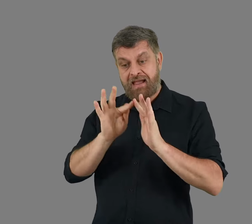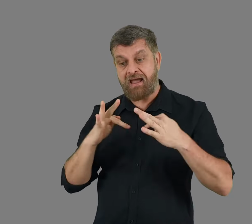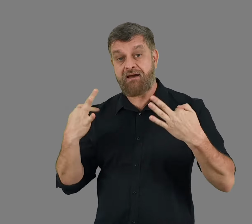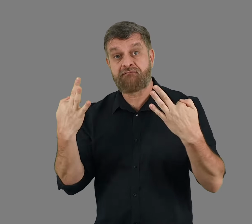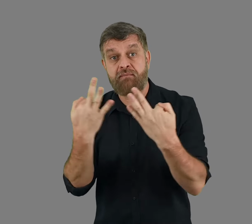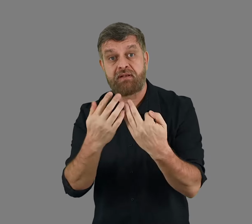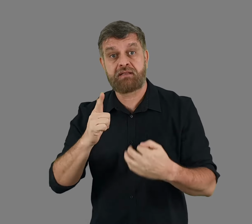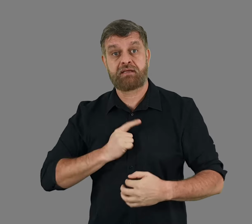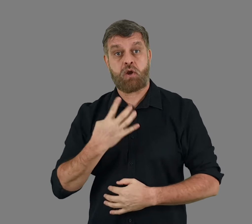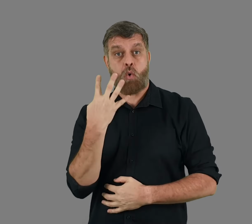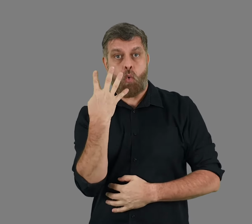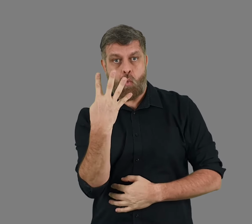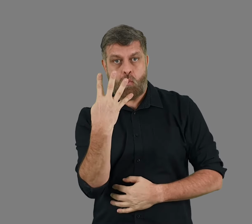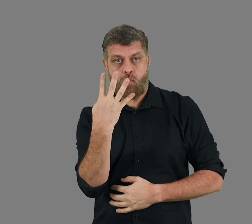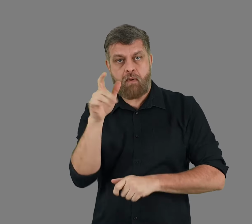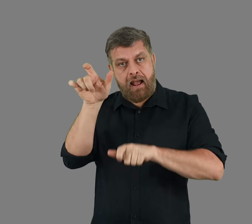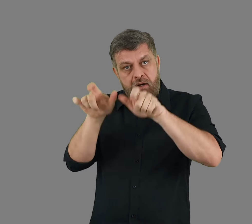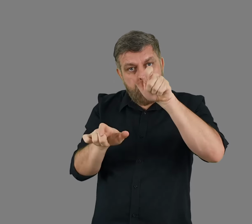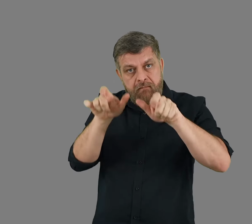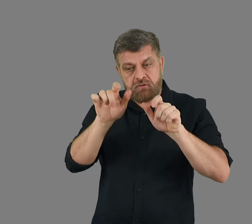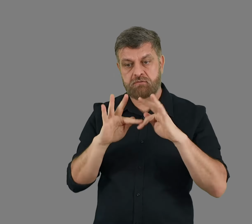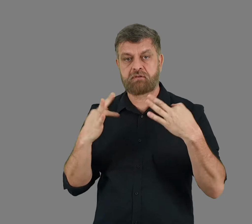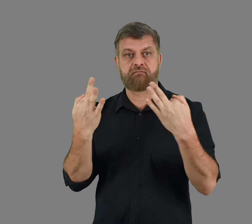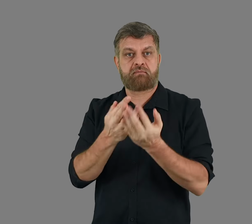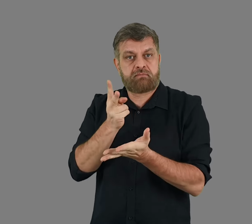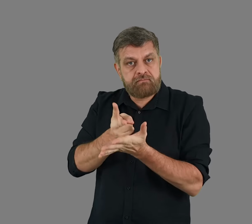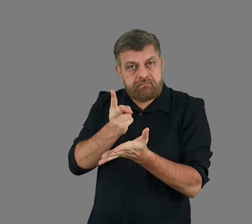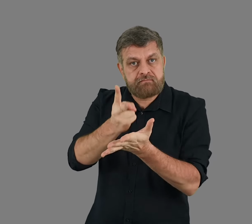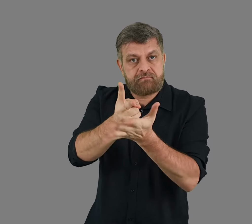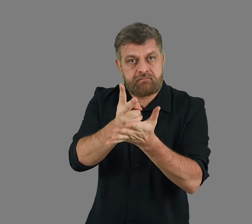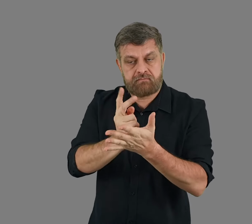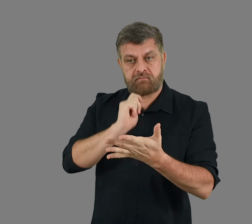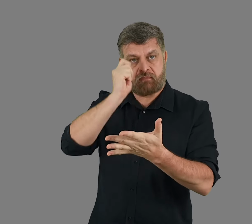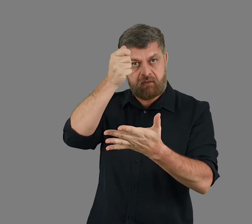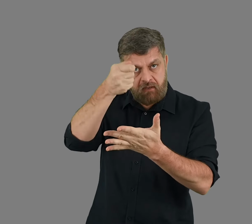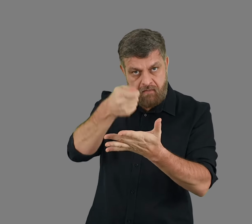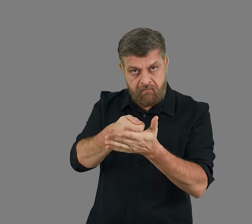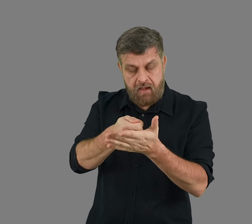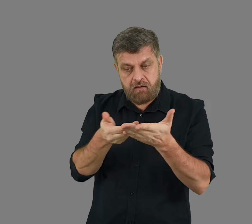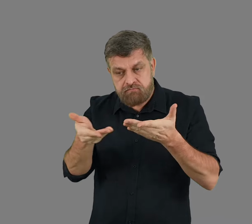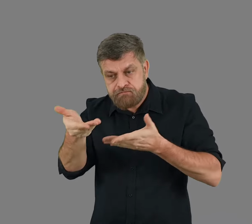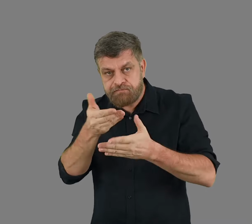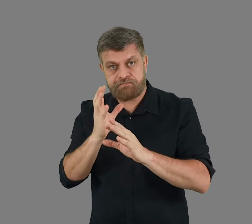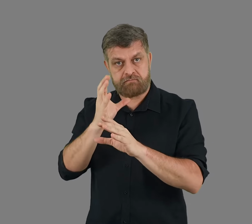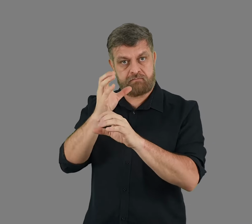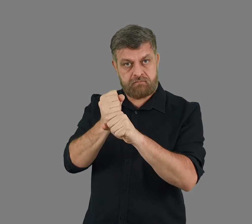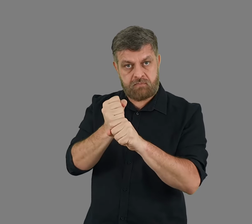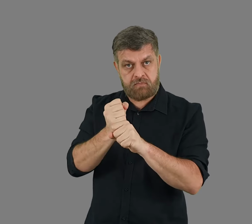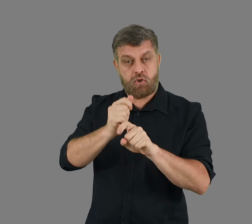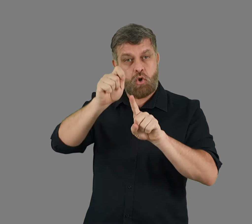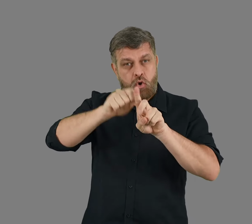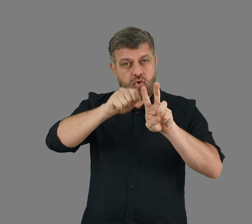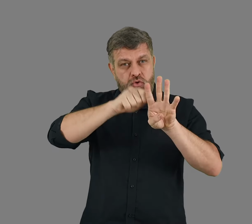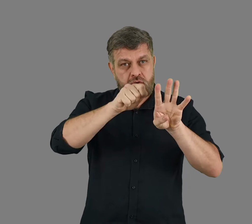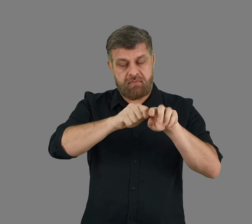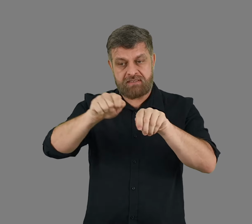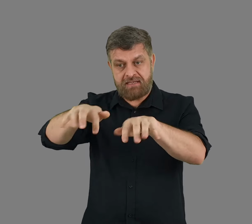pessoas, 4 pessoas da mesma família que contribuem de forma compartilhada com a quantia mensal fixada pela Assembleia